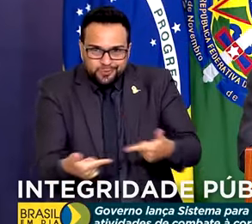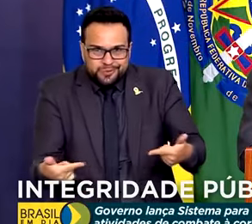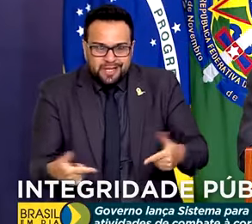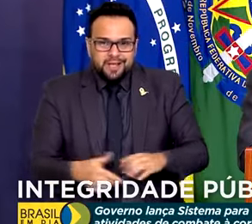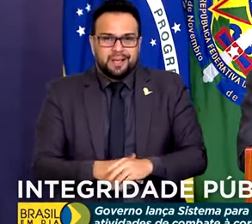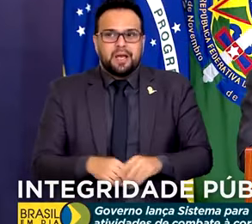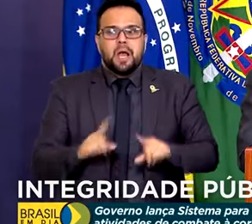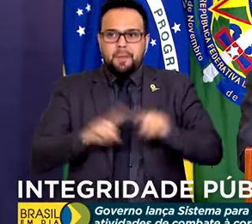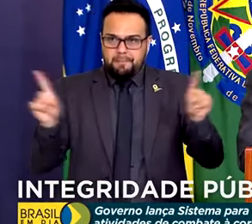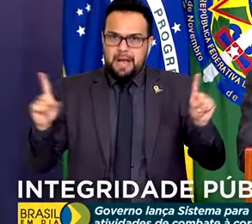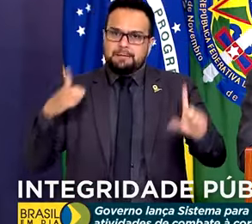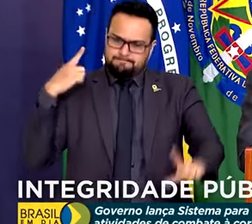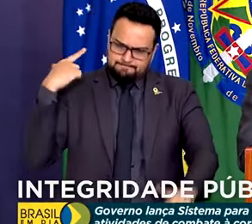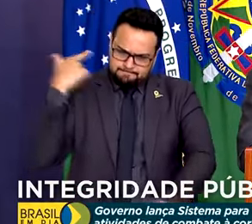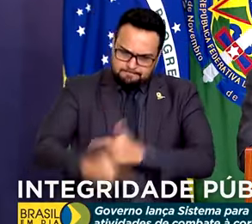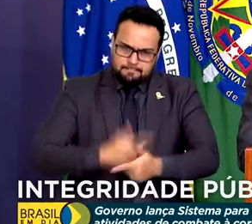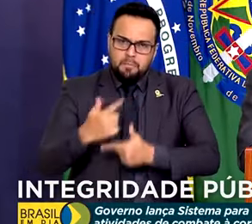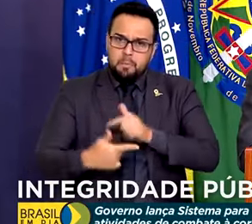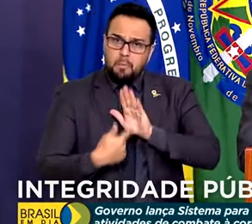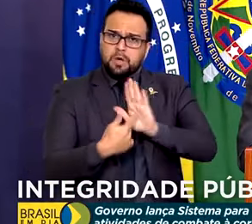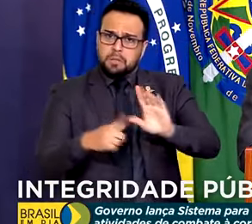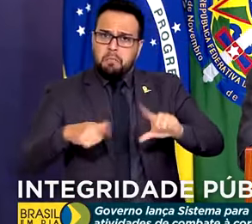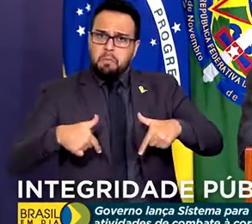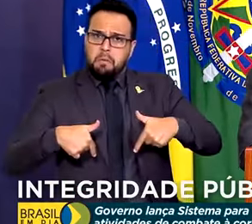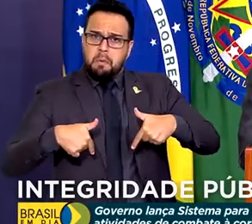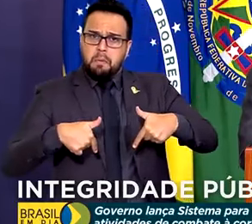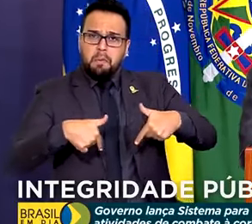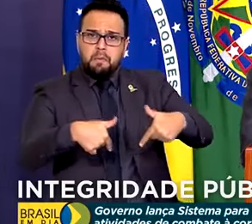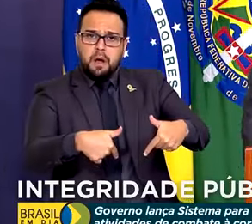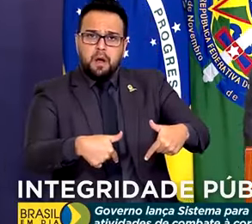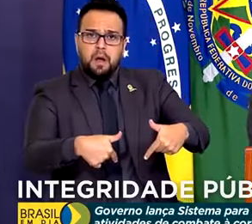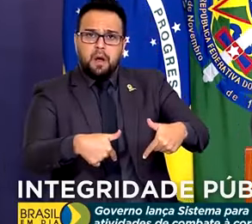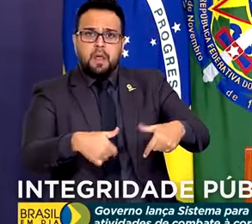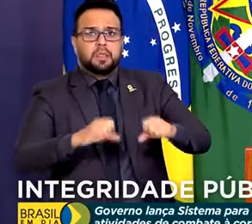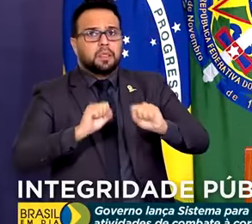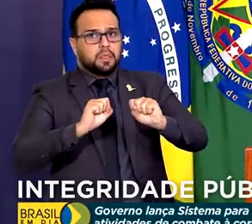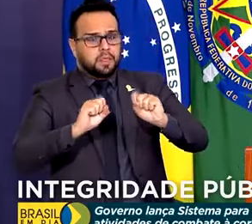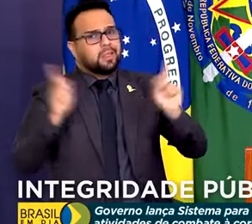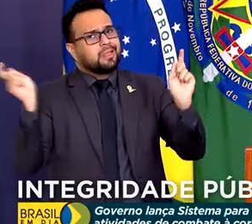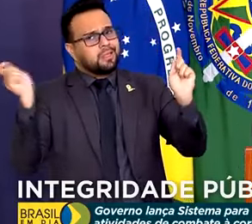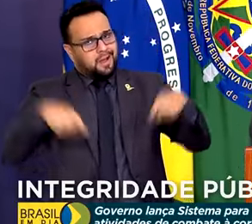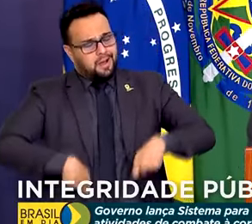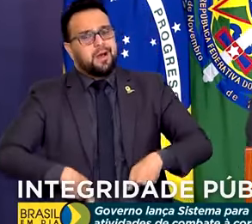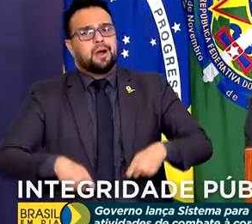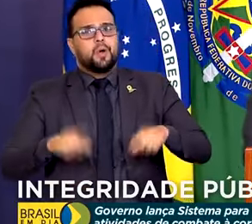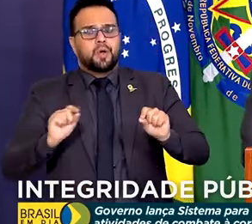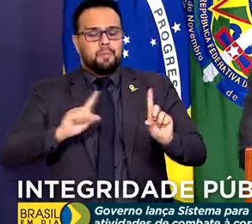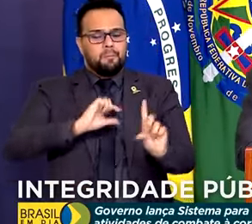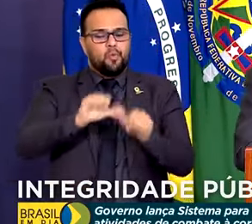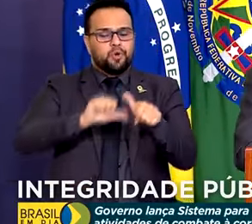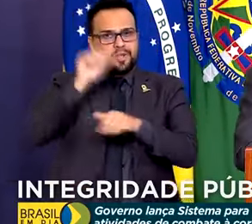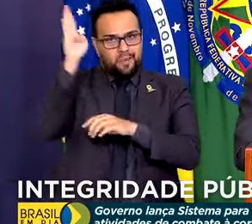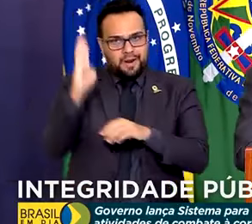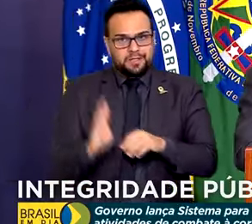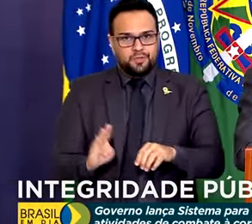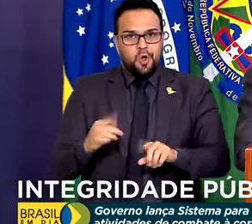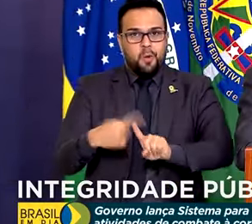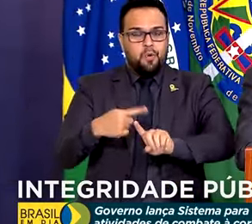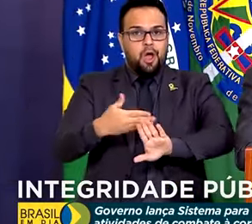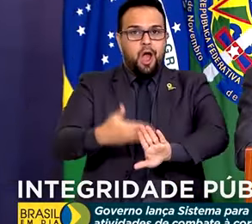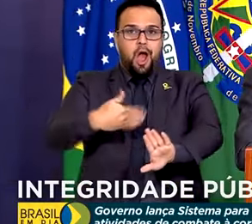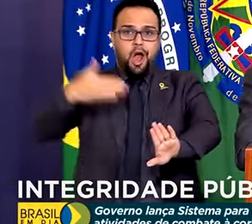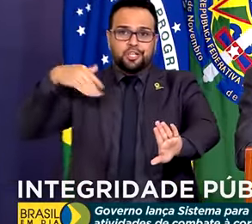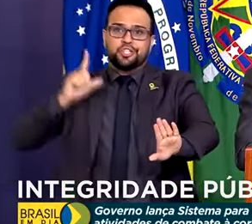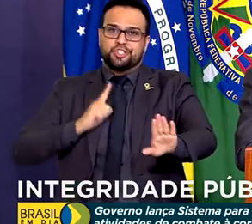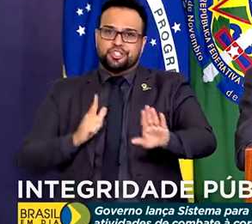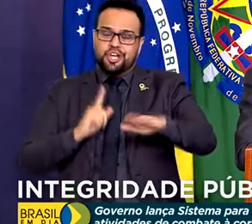e demonstrando na prática e como poderíamos mudar o Brasil o lance de nós